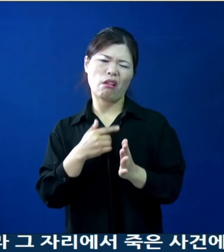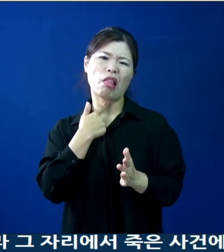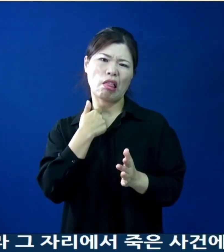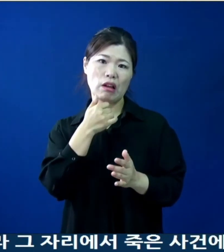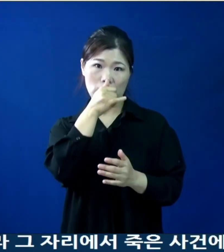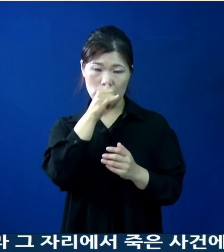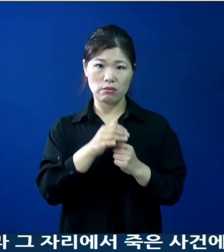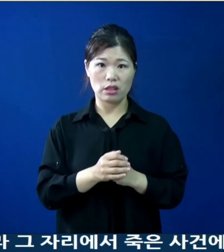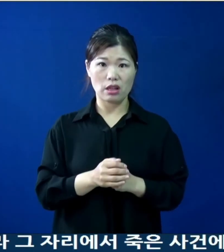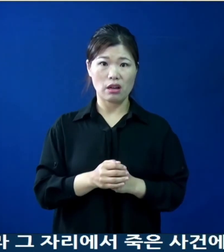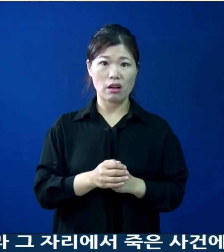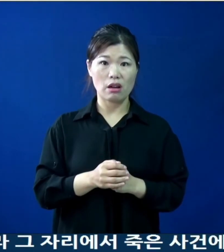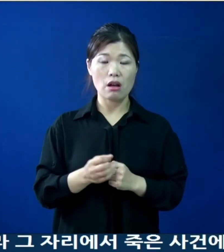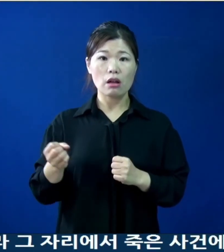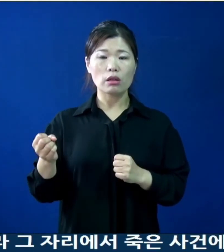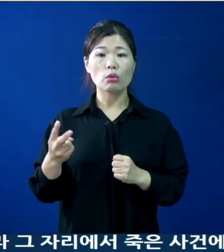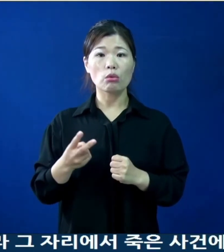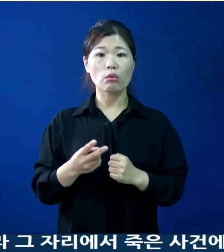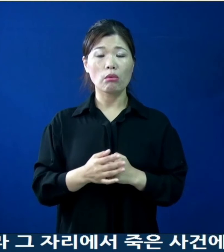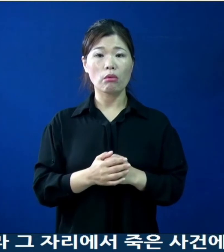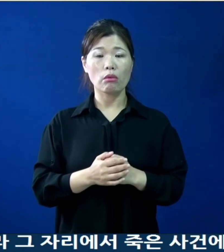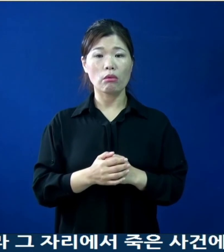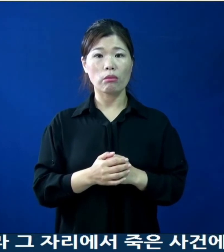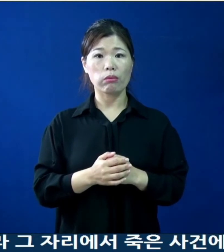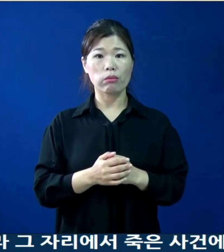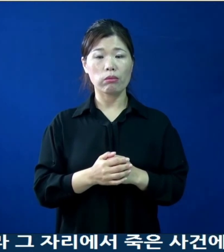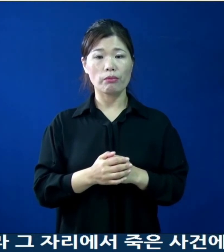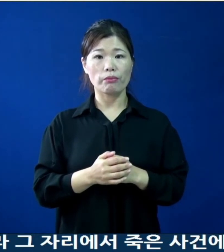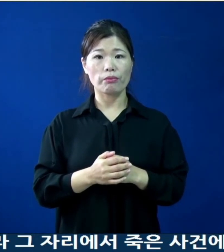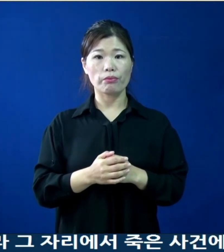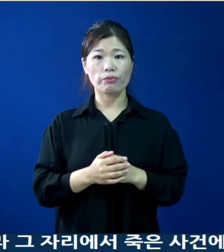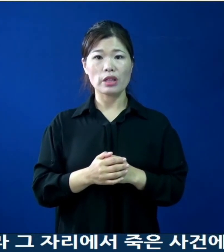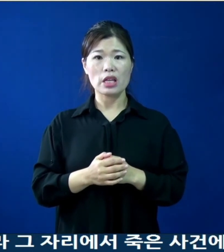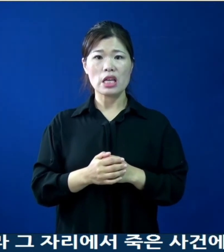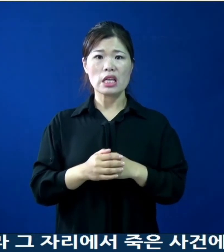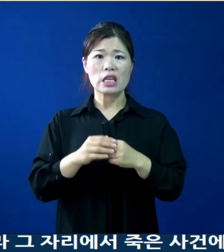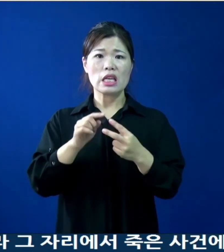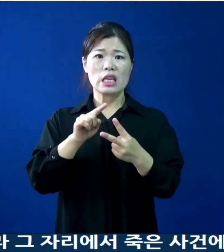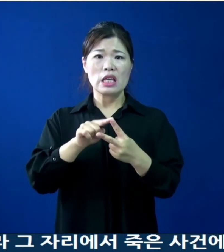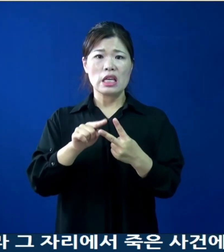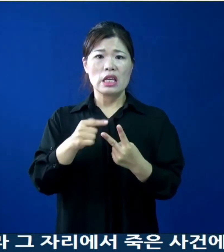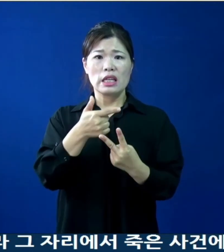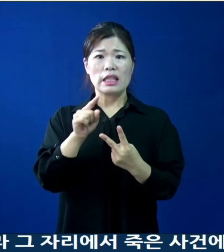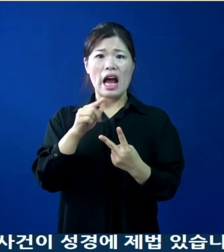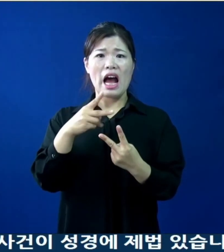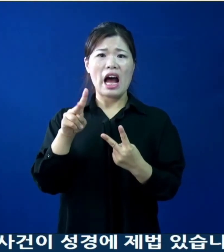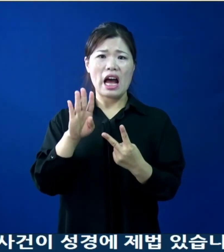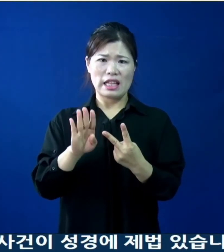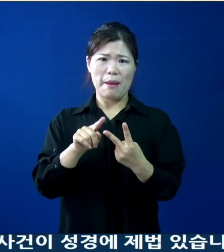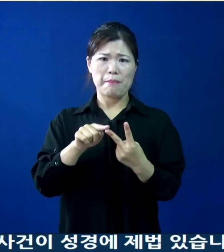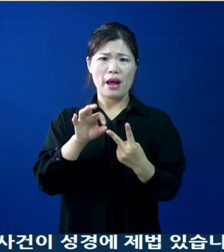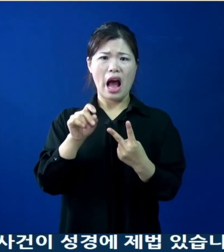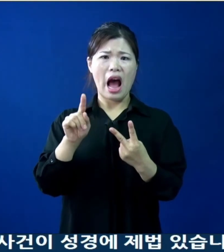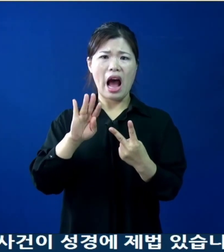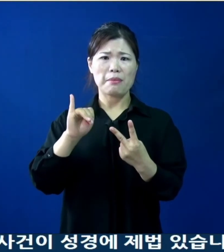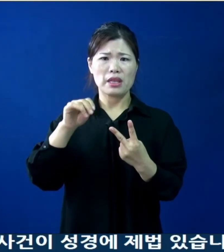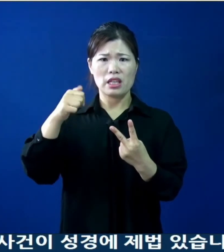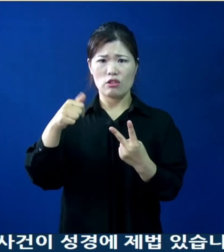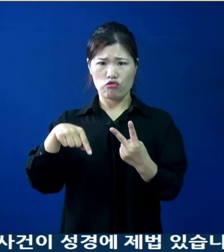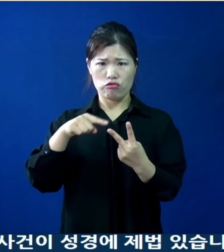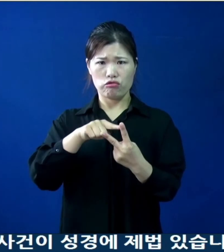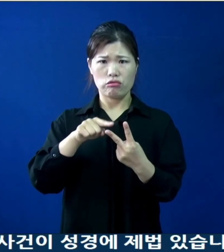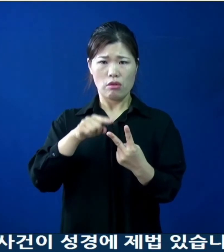있죠. 그런데 이 나답과 아비후가 다른